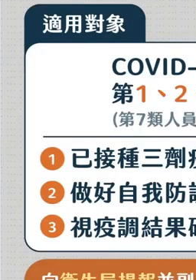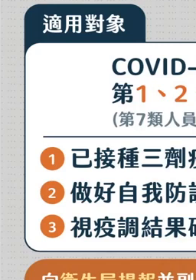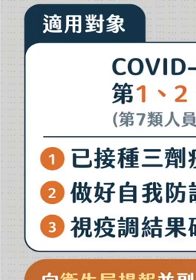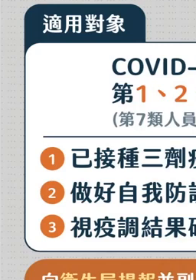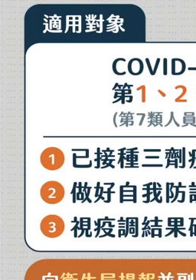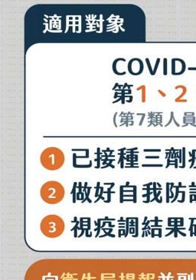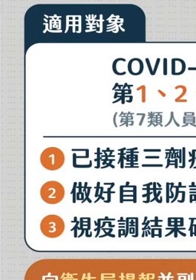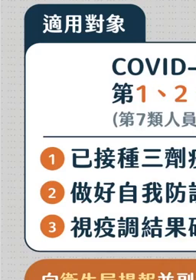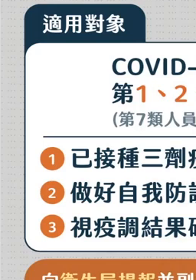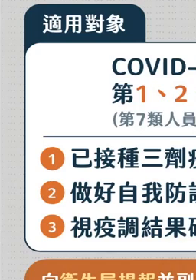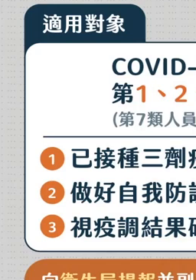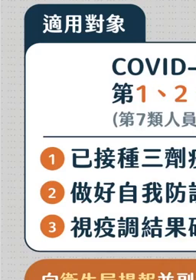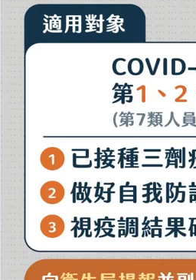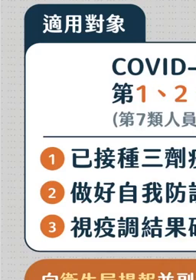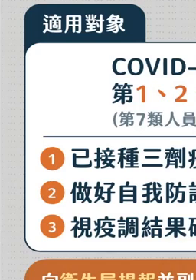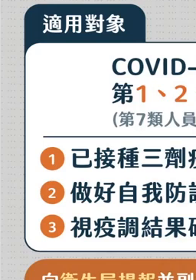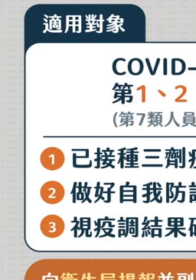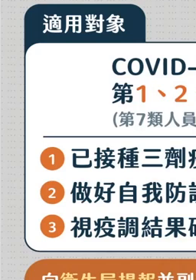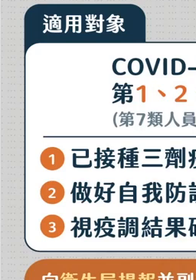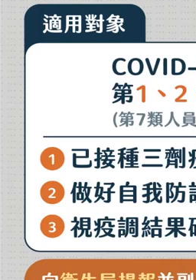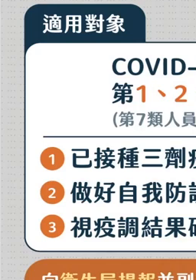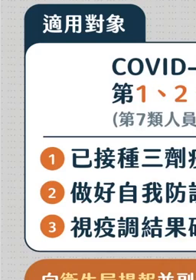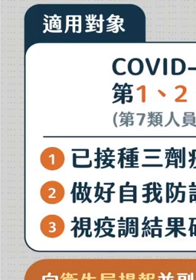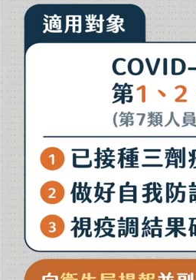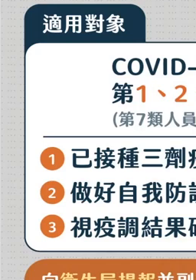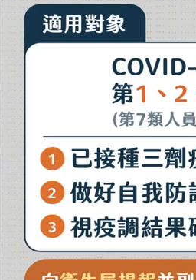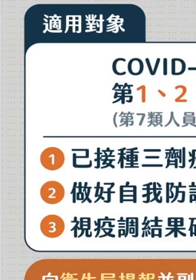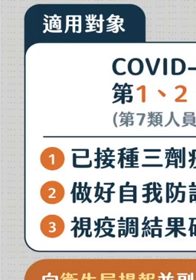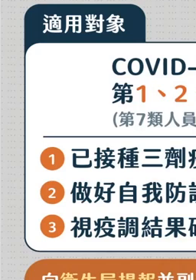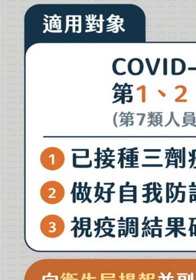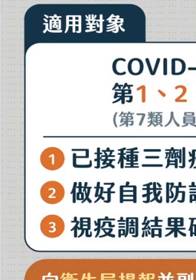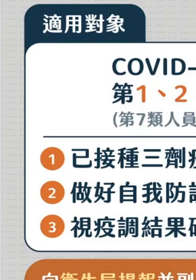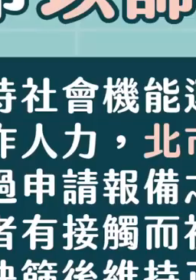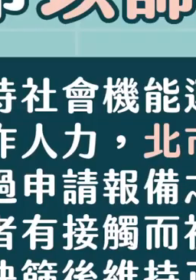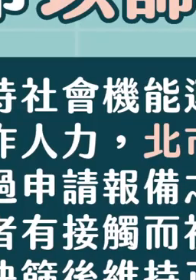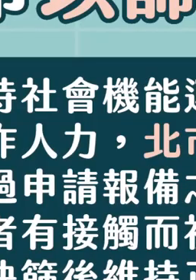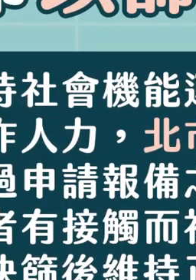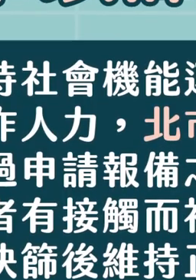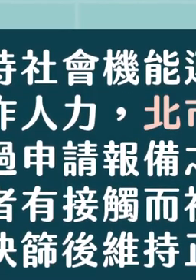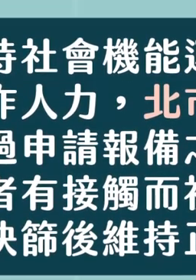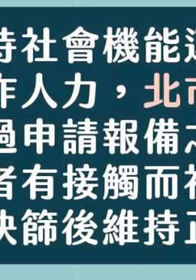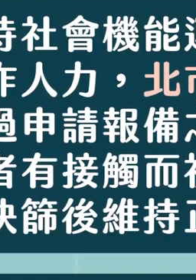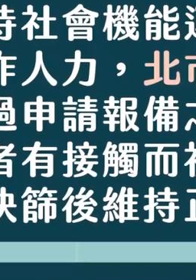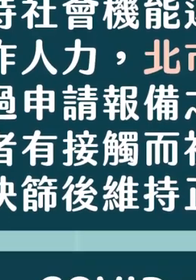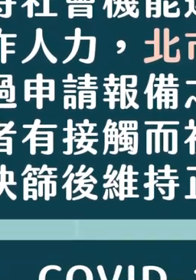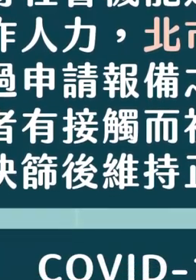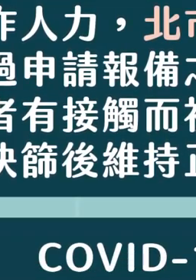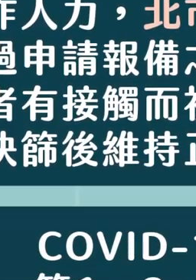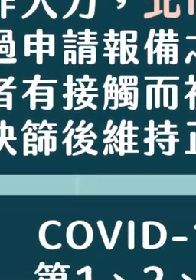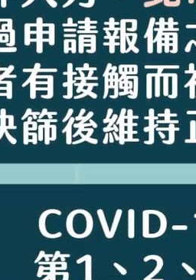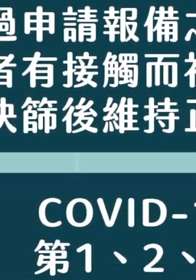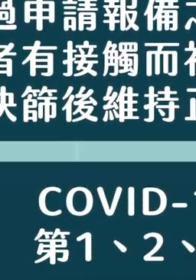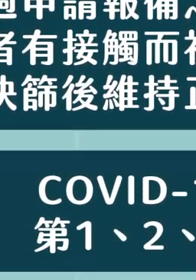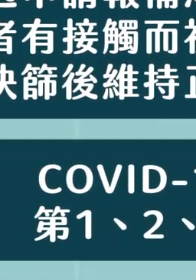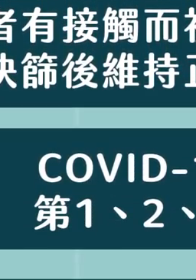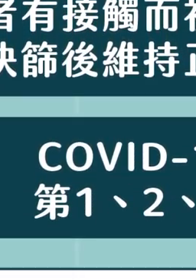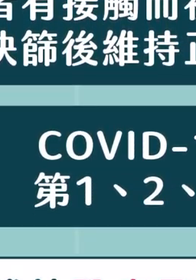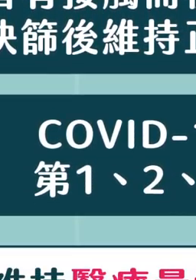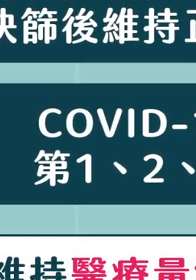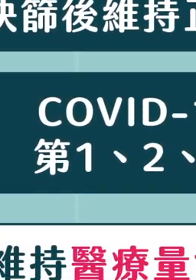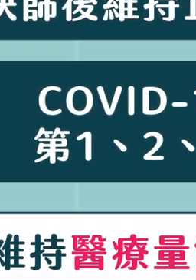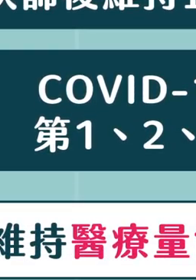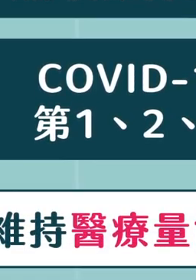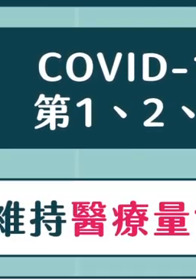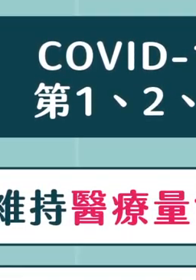情形下会不疫调不框列，连确诊者都没办法追踪，就是重症才送医院，必要的话需要软性